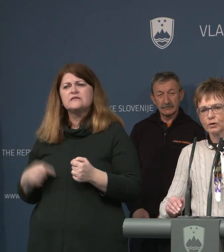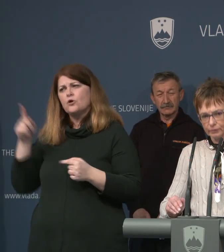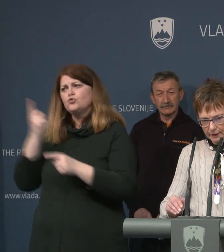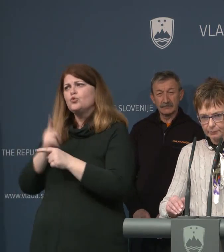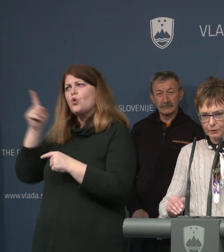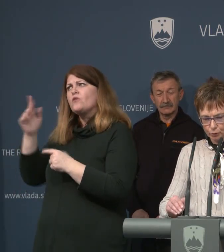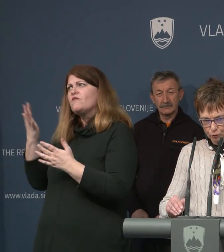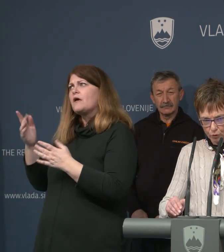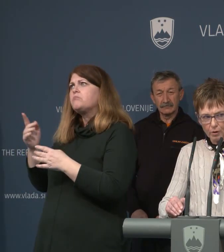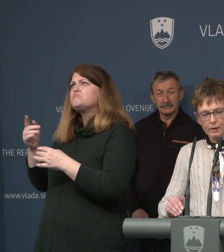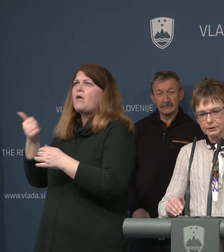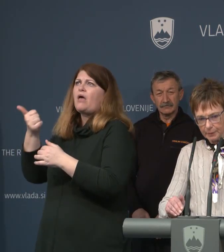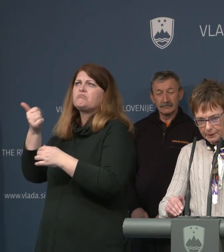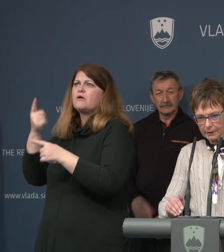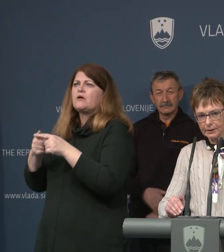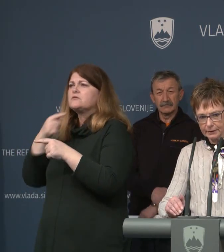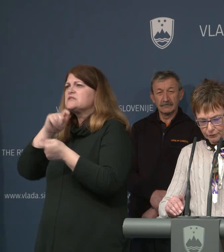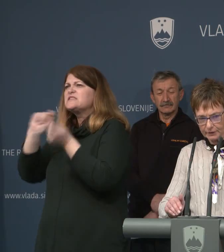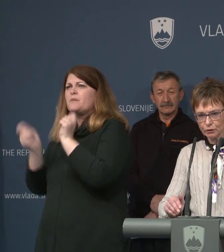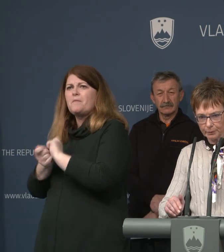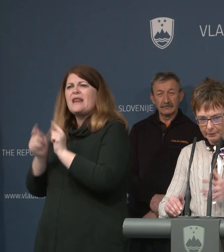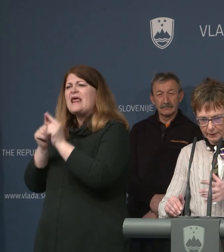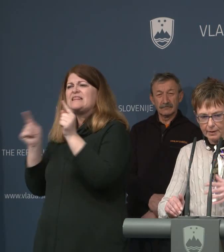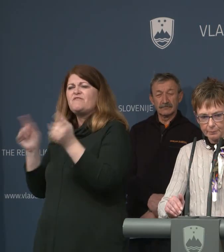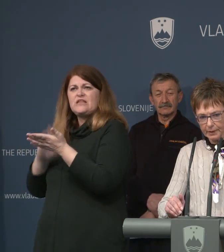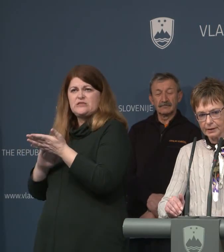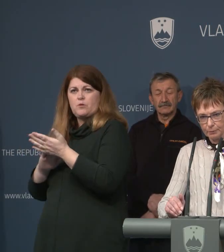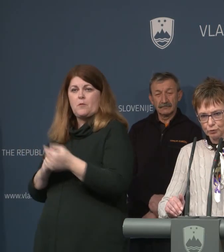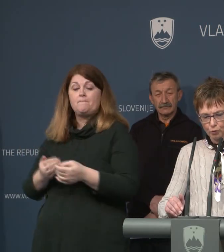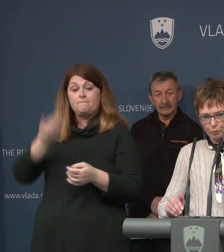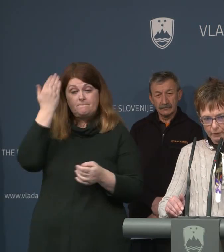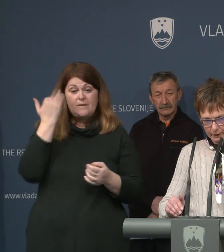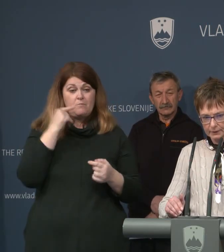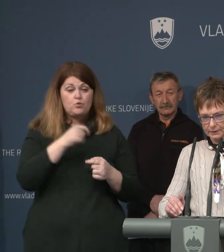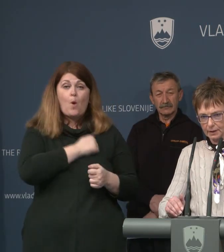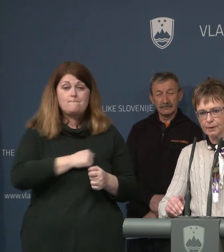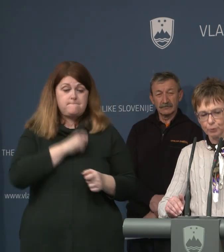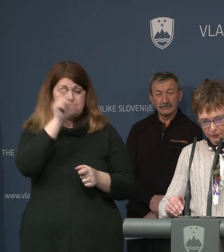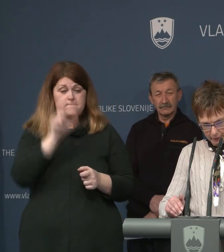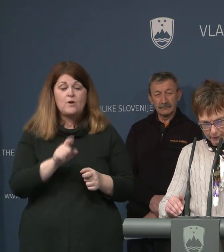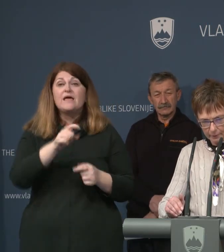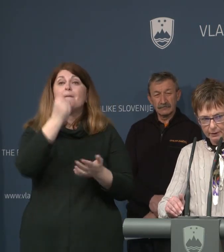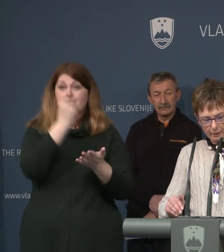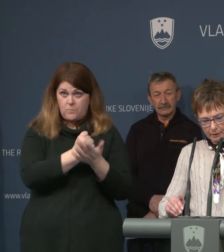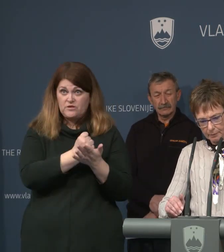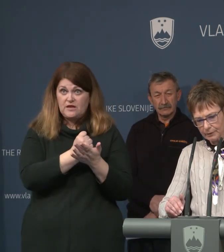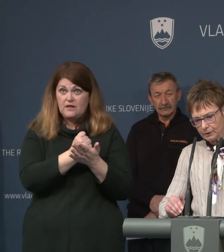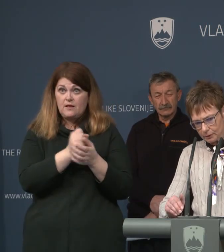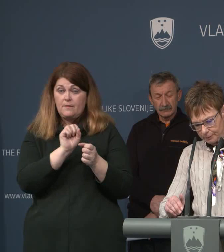tudi oni v nekem trenutku spremenili definicijo primera. Prej je bil to bolnik z potrjenim